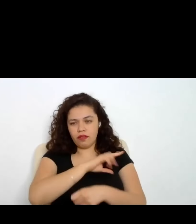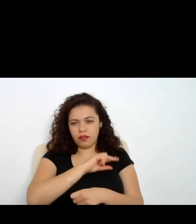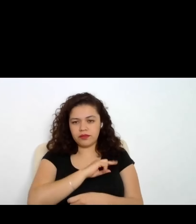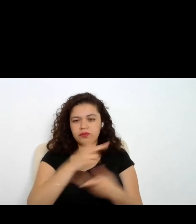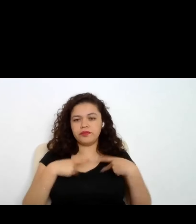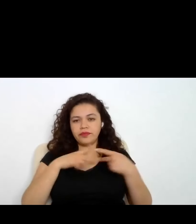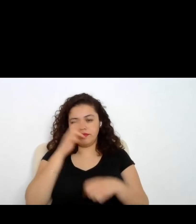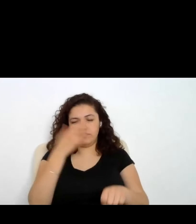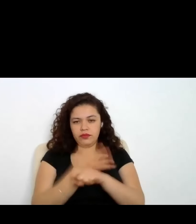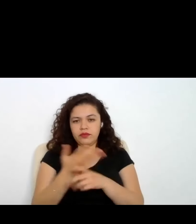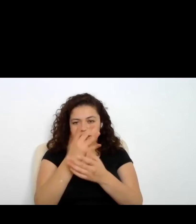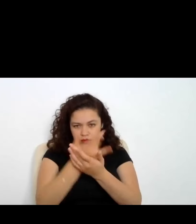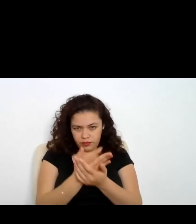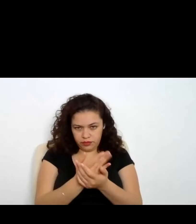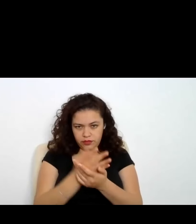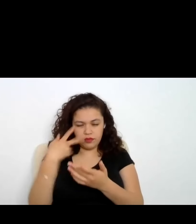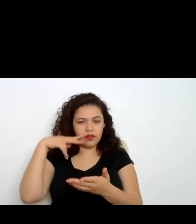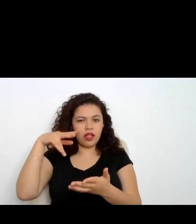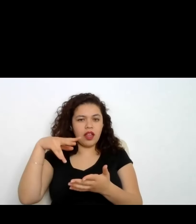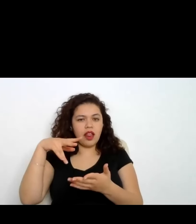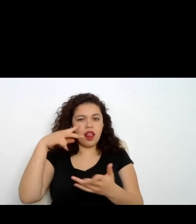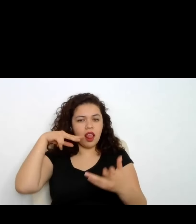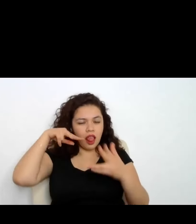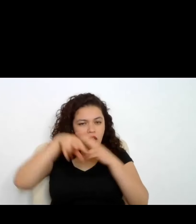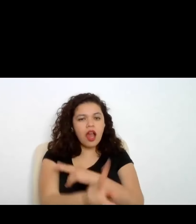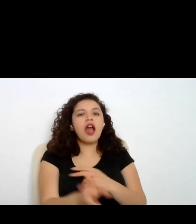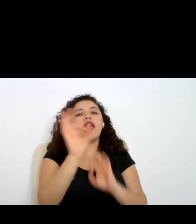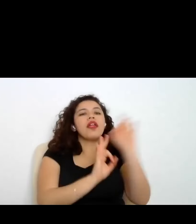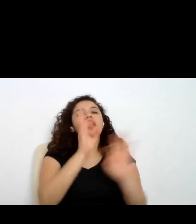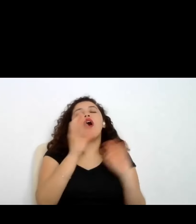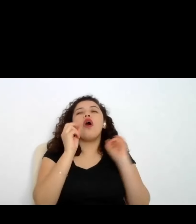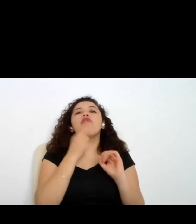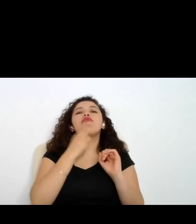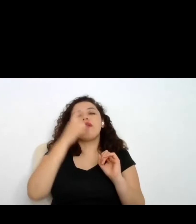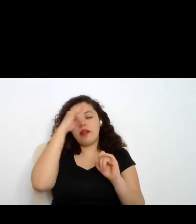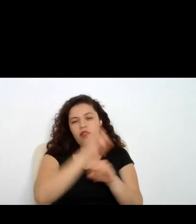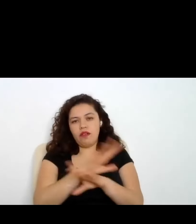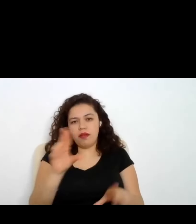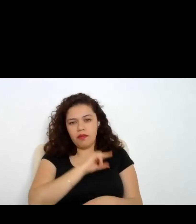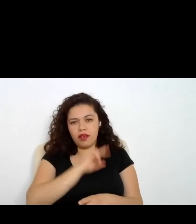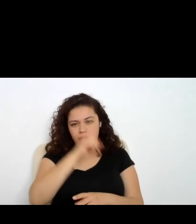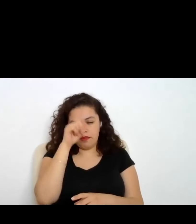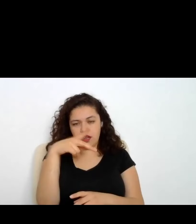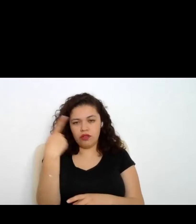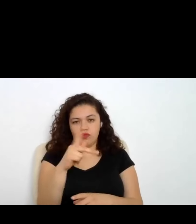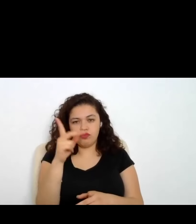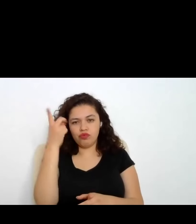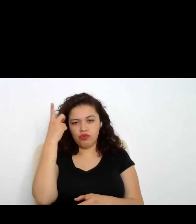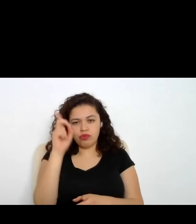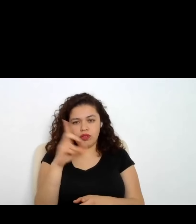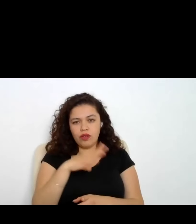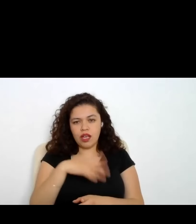responsable transparentar el tratamiento o uso que da a los datos personales que están en su posesión, así como